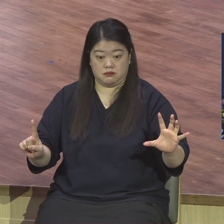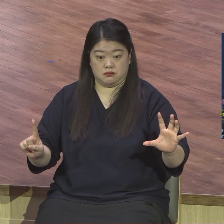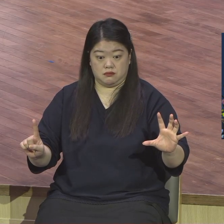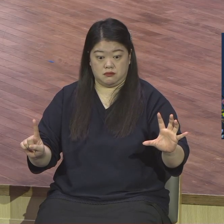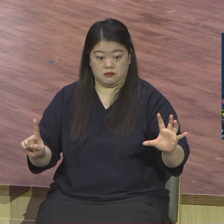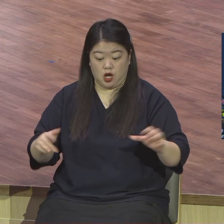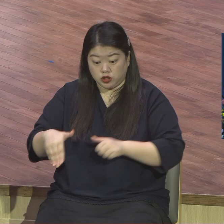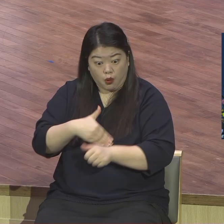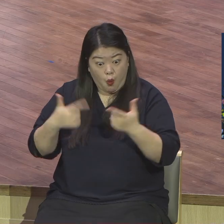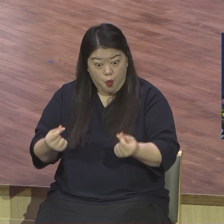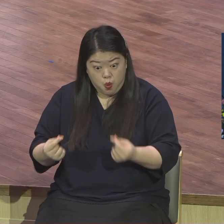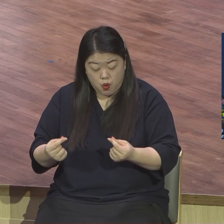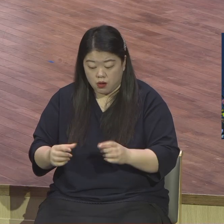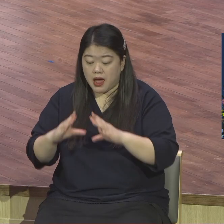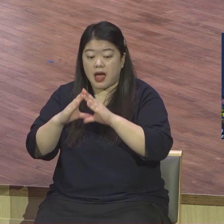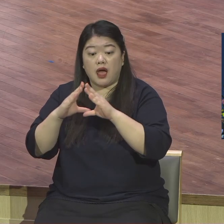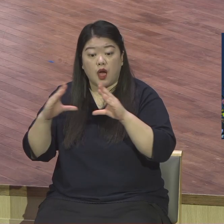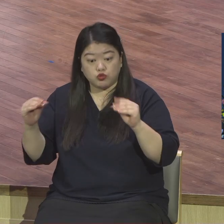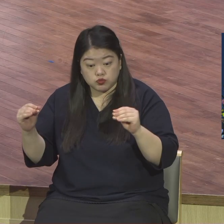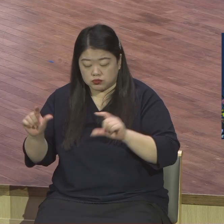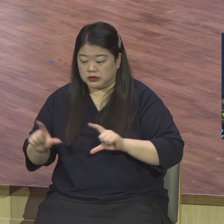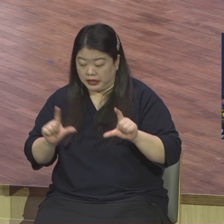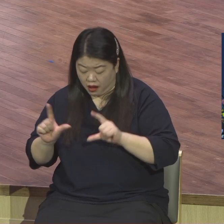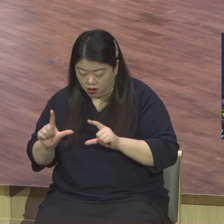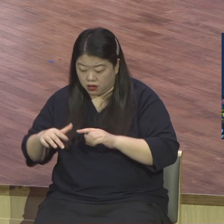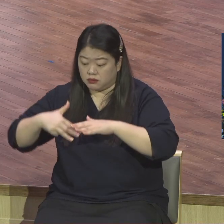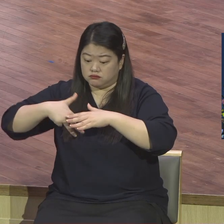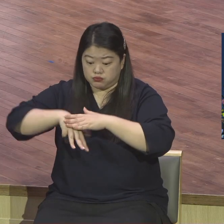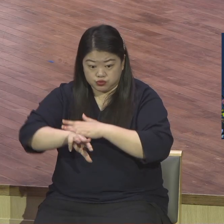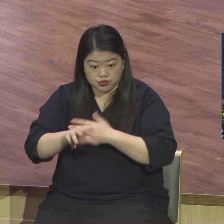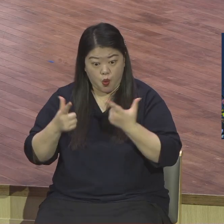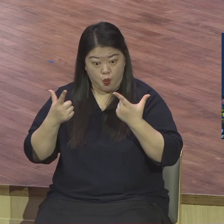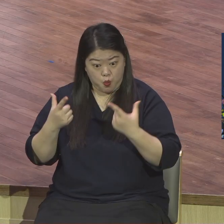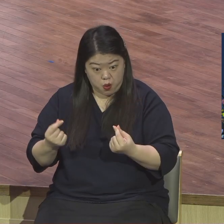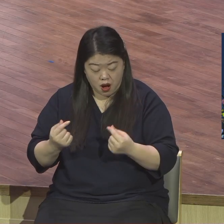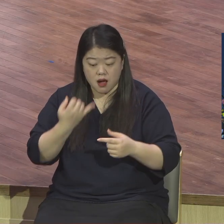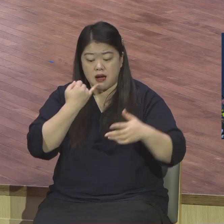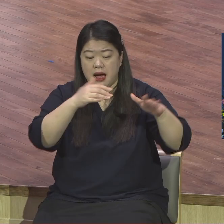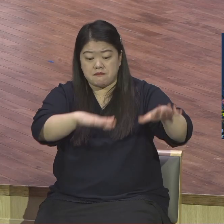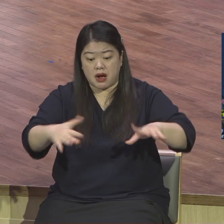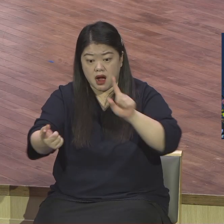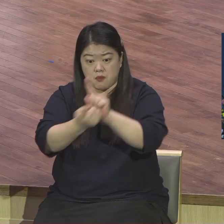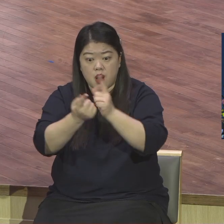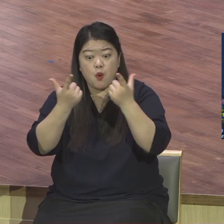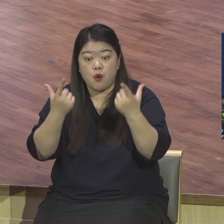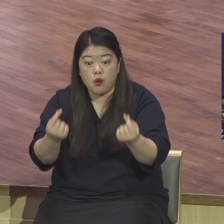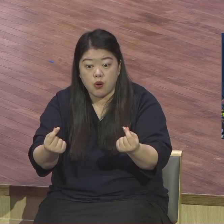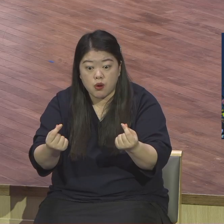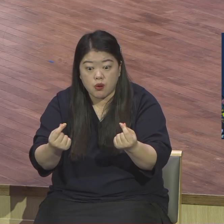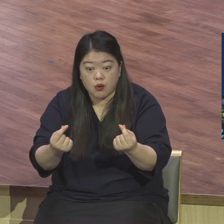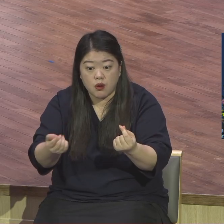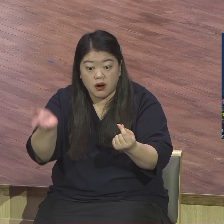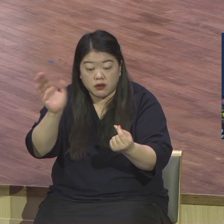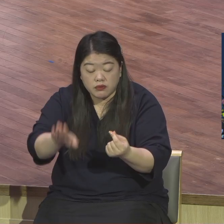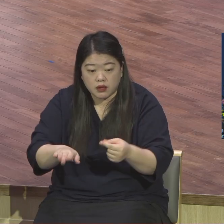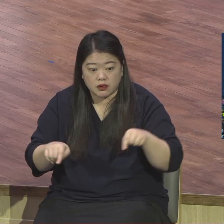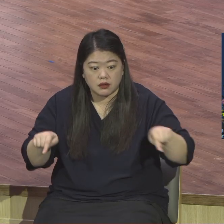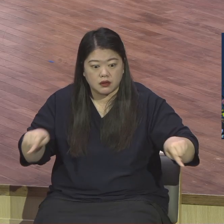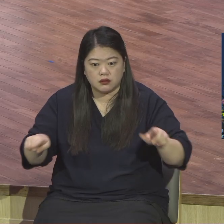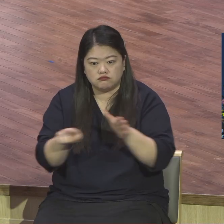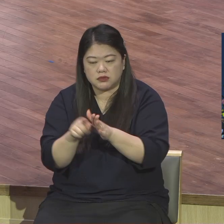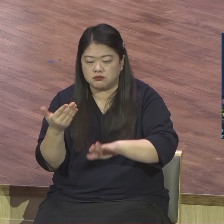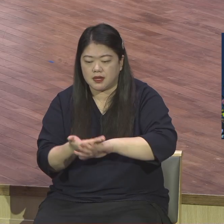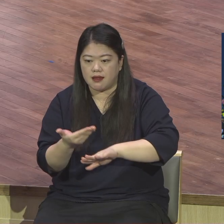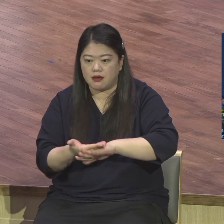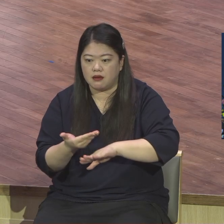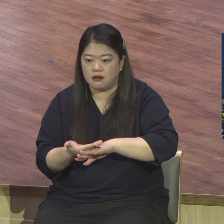우리가 죽을 데 없었어, 매장지가 없었어, 여기 가서 죽냐, 바닥에 사장 되냐, 어? 애굽에 그냥 종소리하고 잘 살아, 먹고 잘